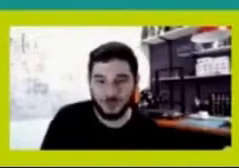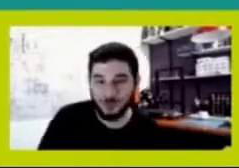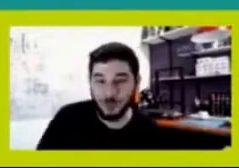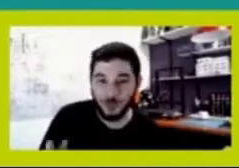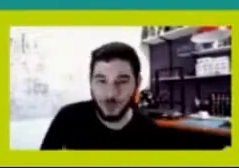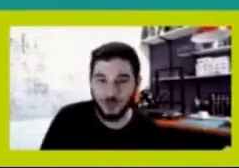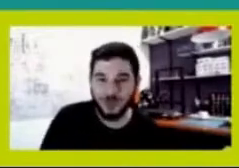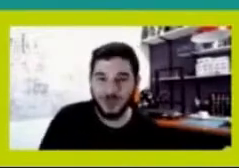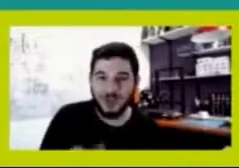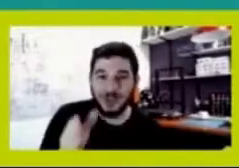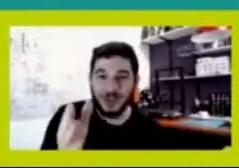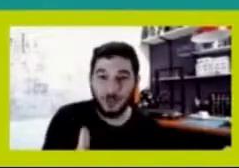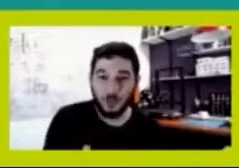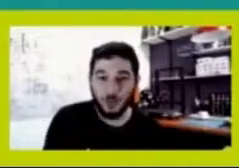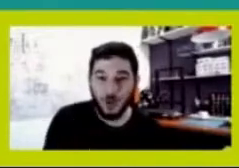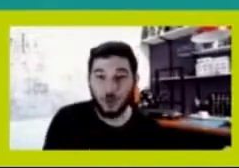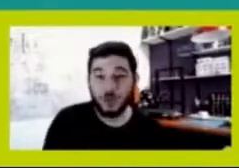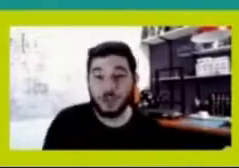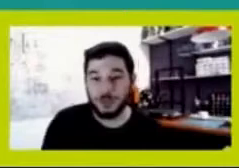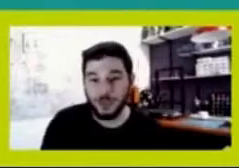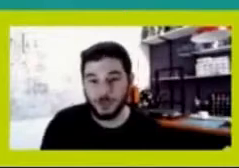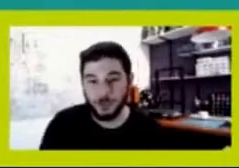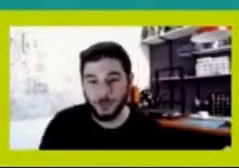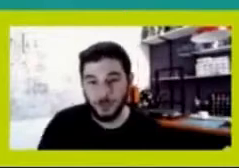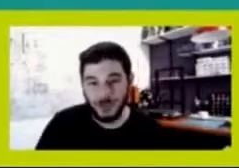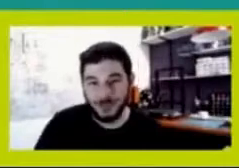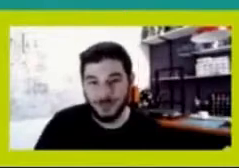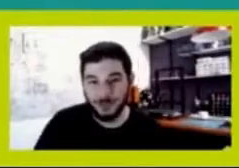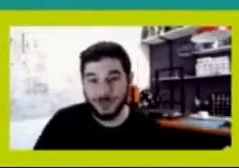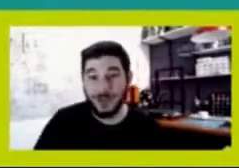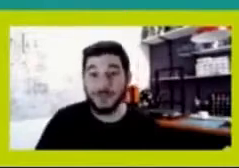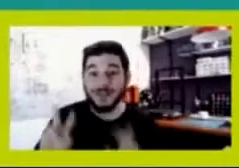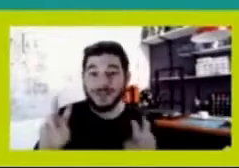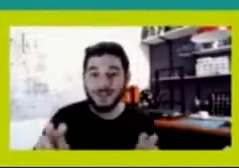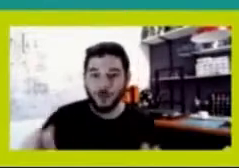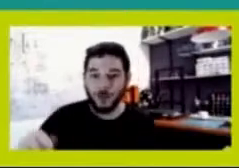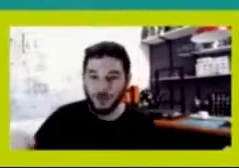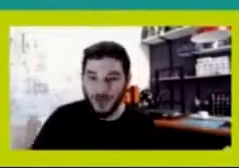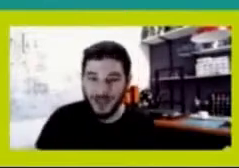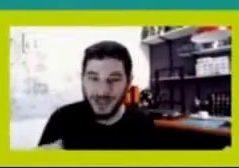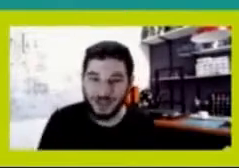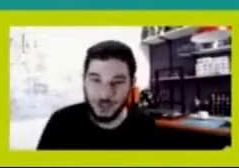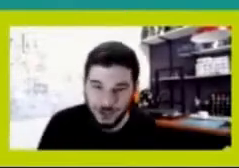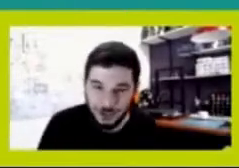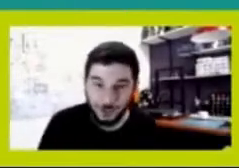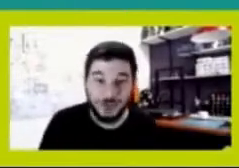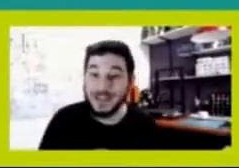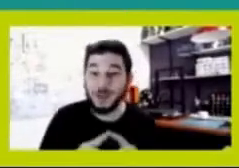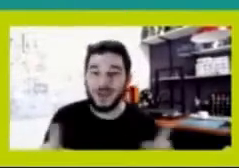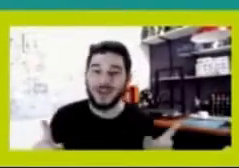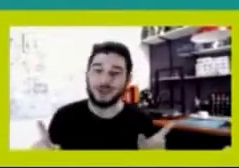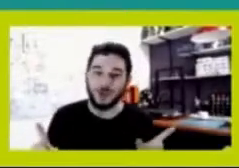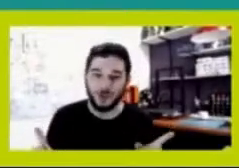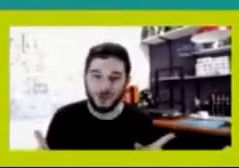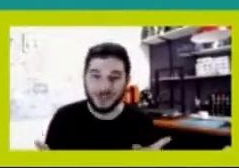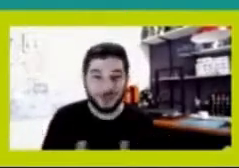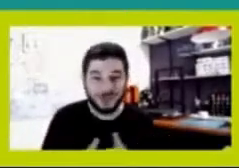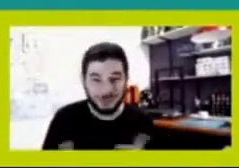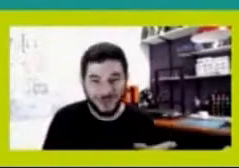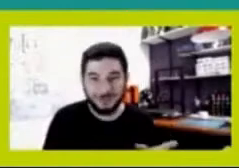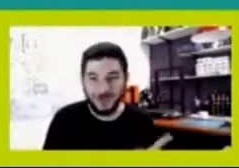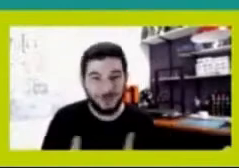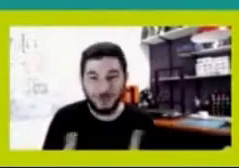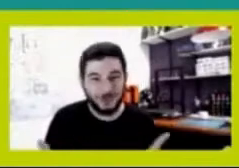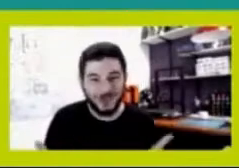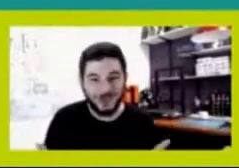funciona, porque é tudo número. O algoritmo de retropropagação, que é a maneira como ela reage a estímulo, não é